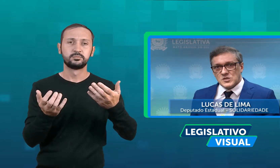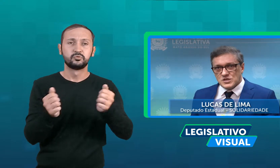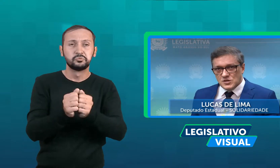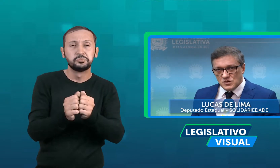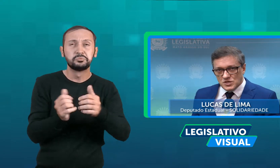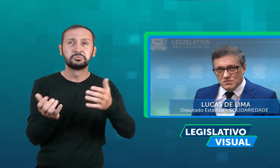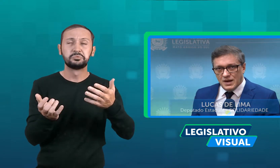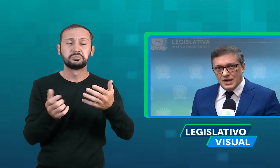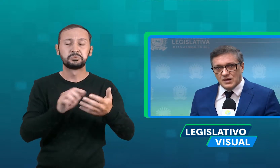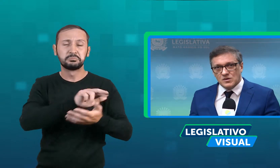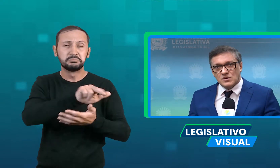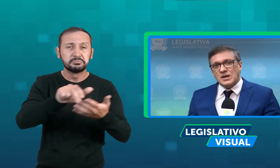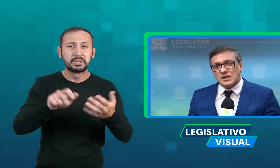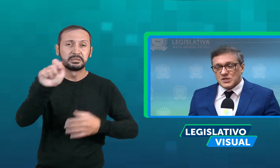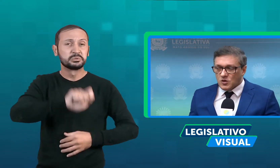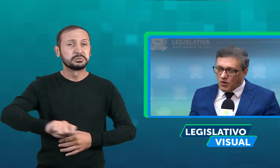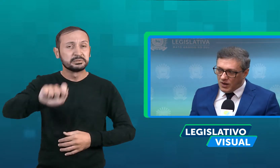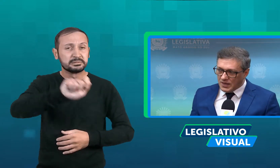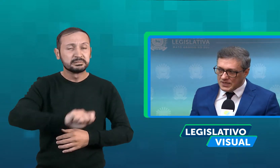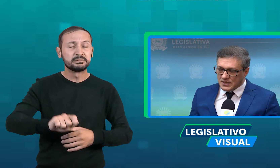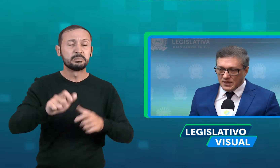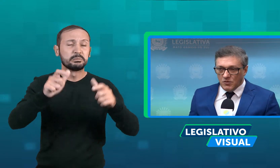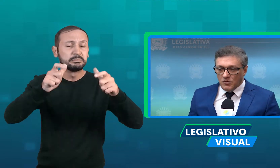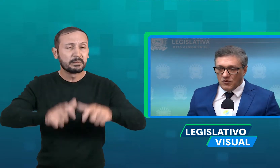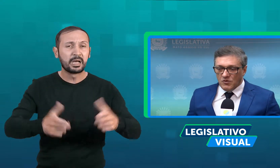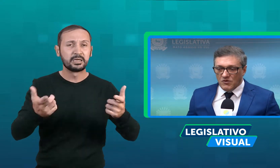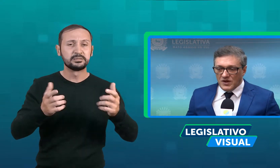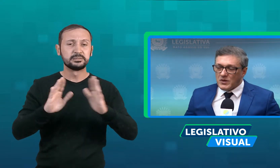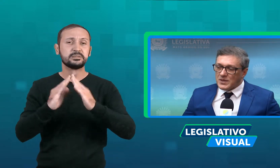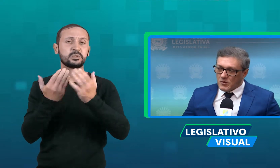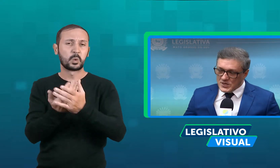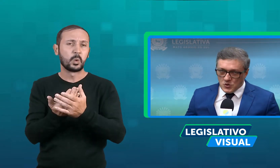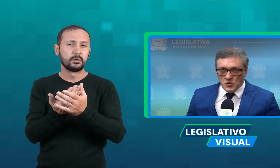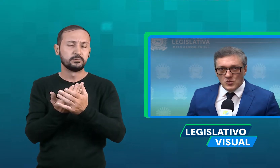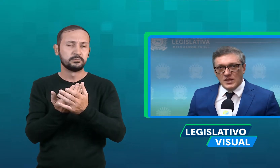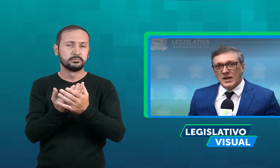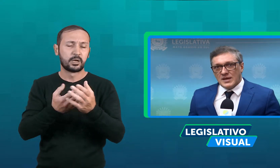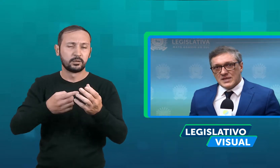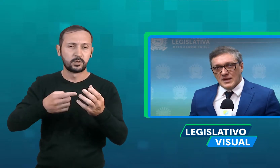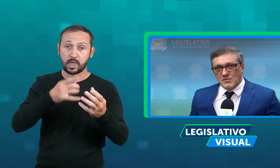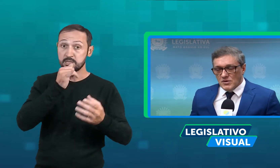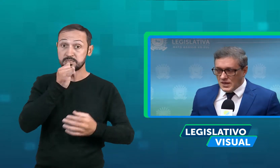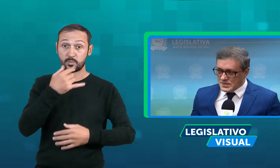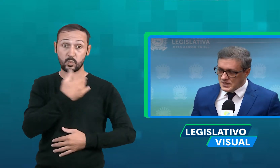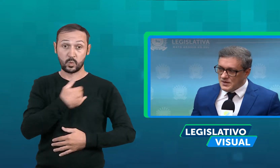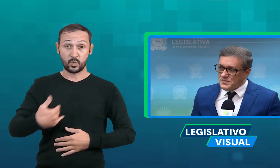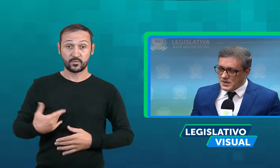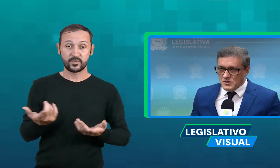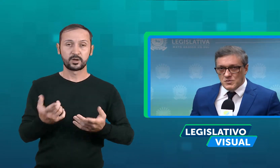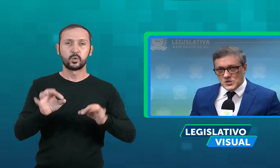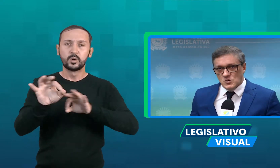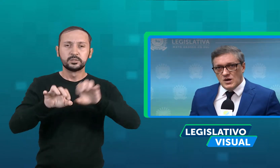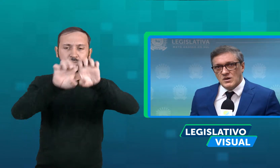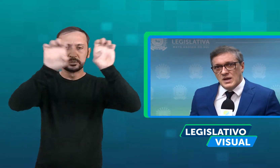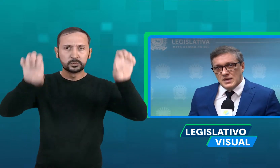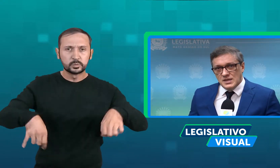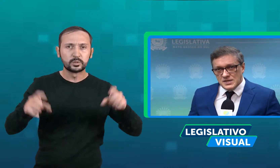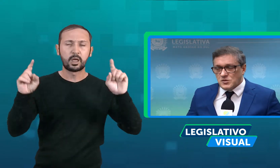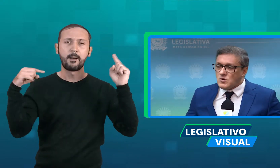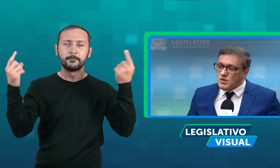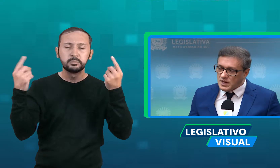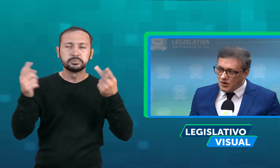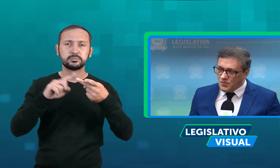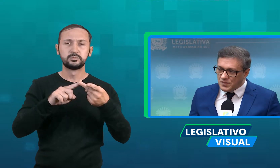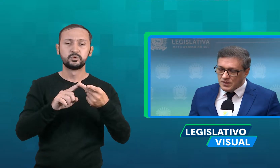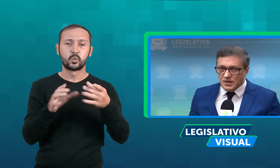com associações de bairro, escolas, né, o governo entra com a estrutura, que seria a ambulância e o pessoal, e eles